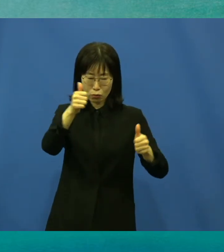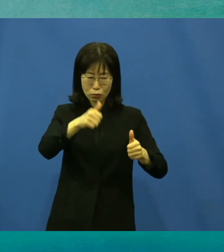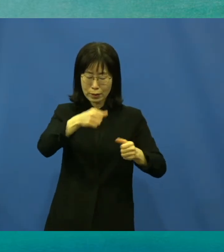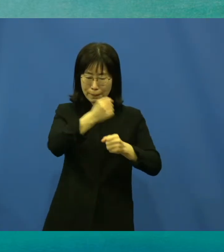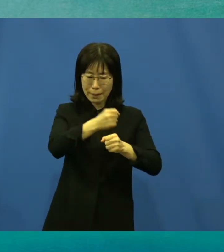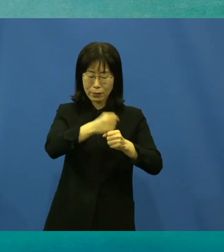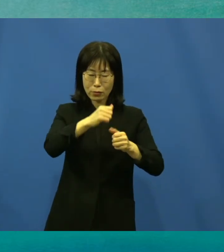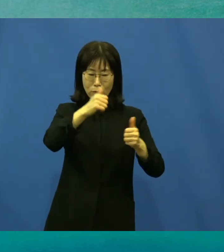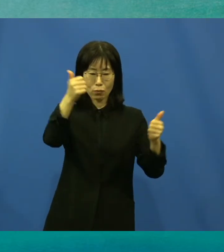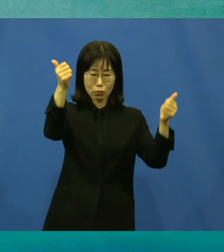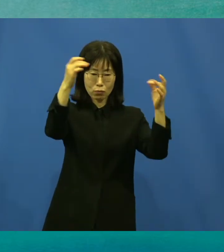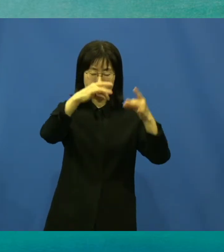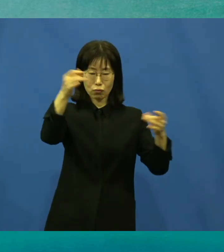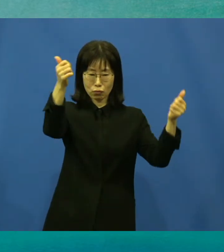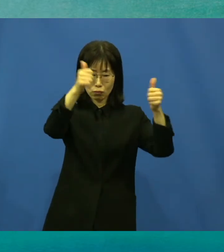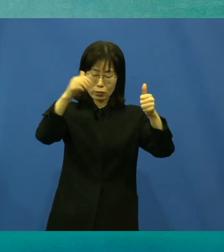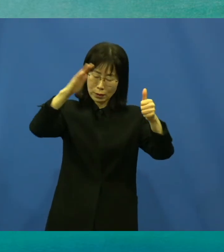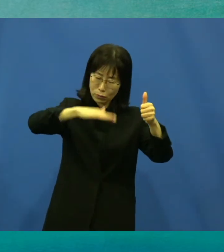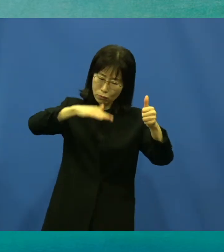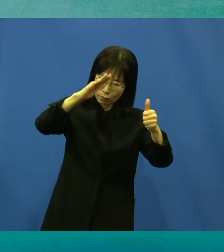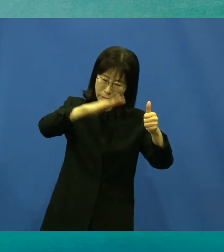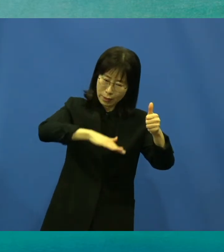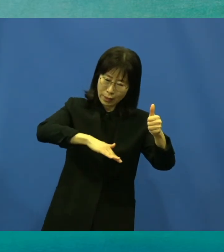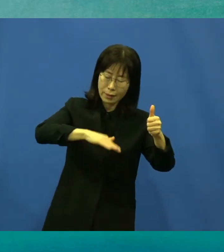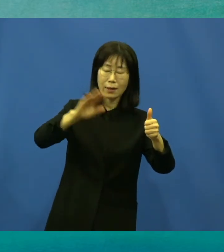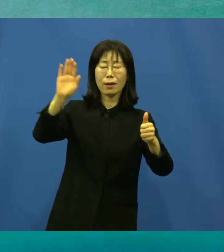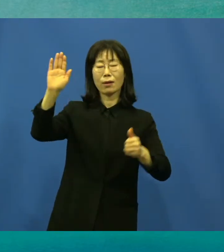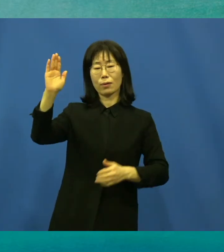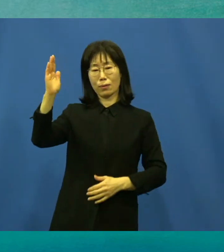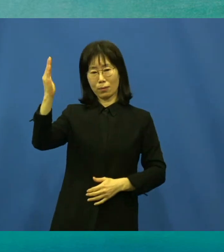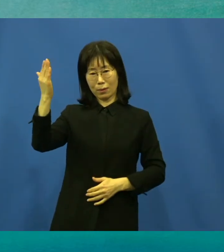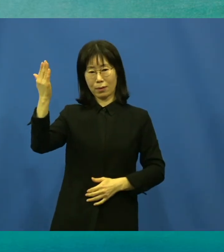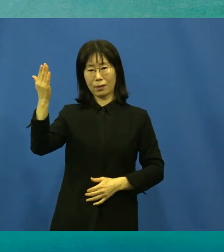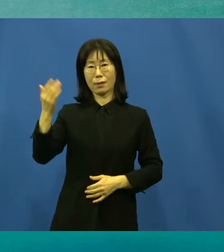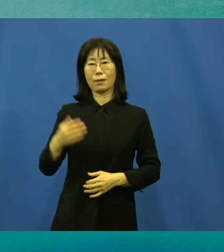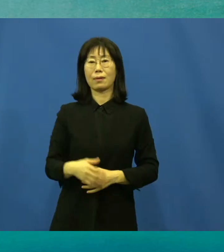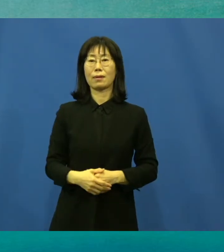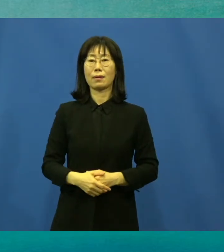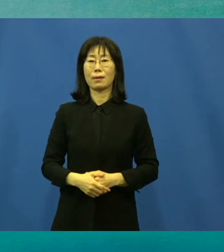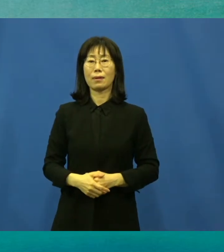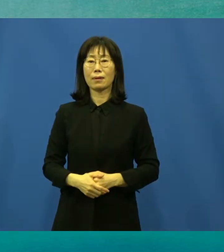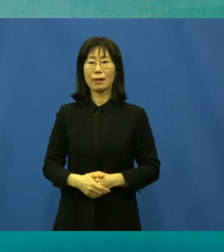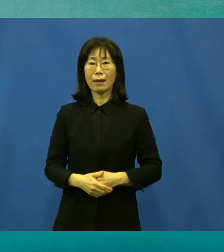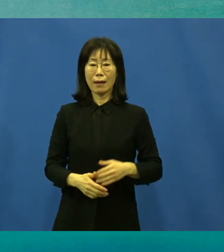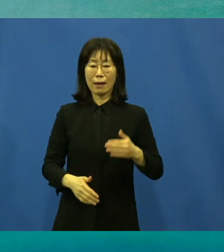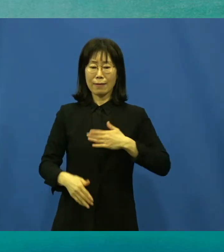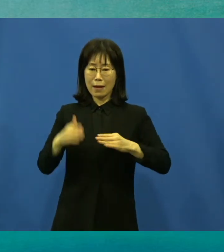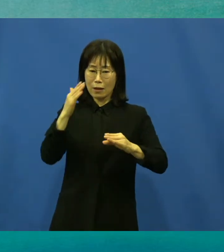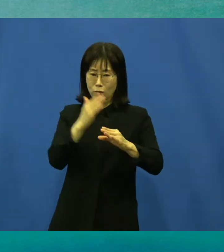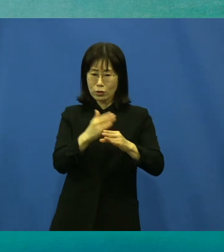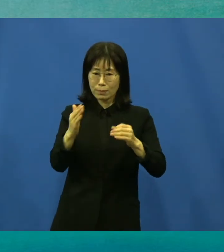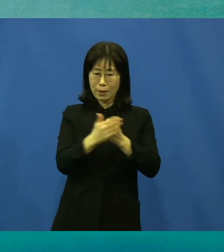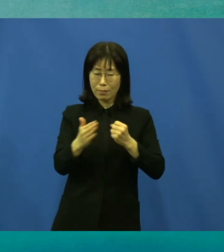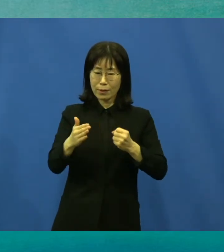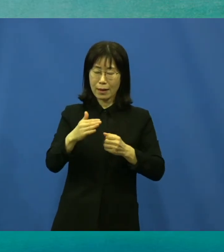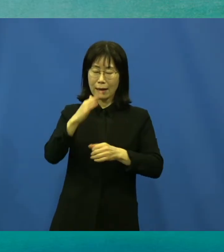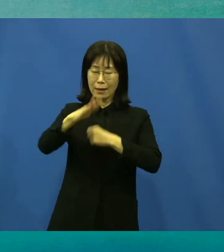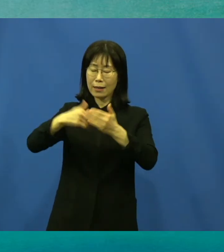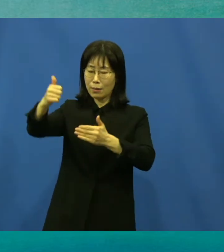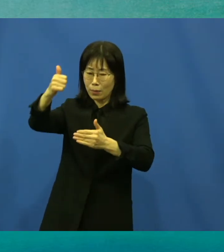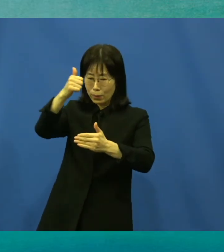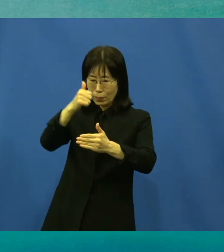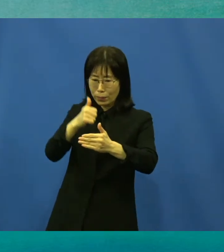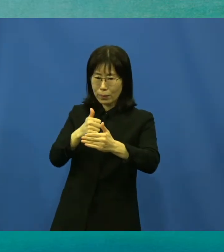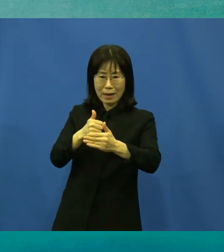죄는 하나님의 자리에 나를 올려놓는 것입니다. 우리가 열심히 신앙생활을 하는 가운데도 시험이